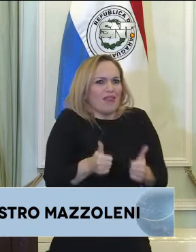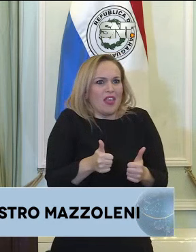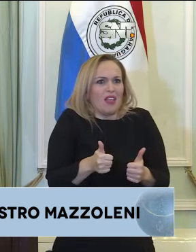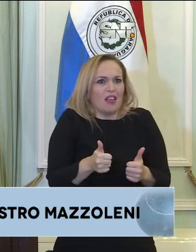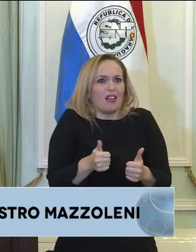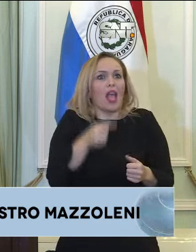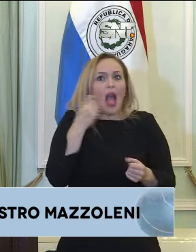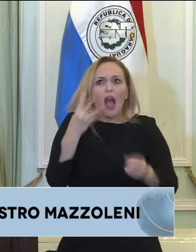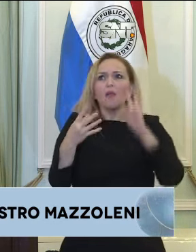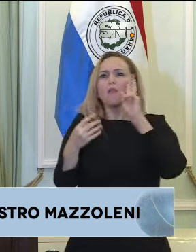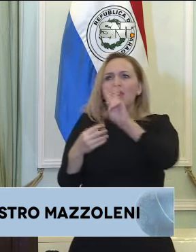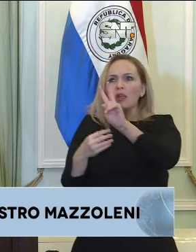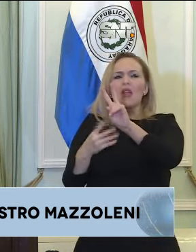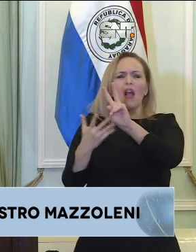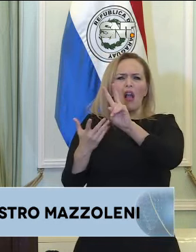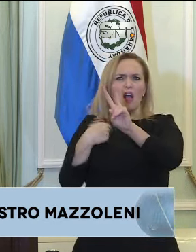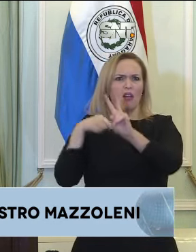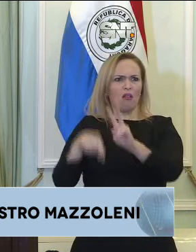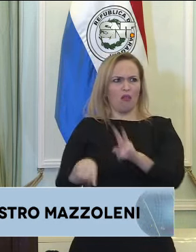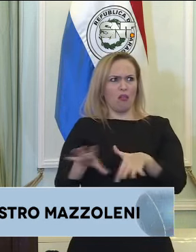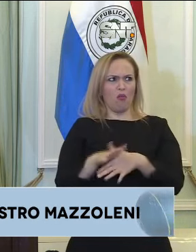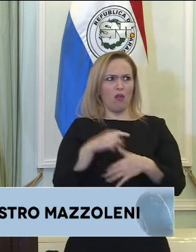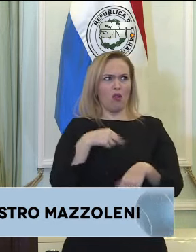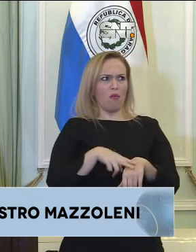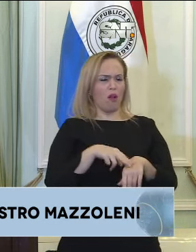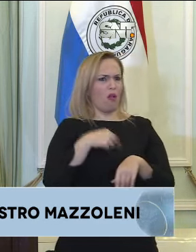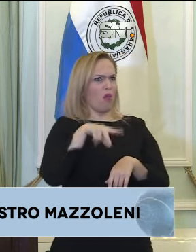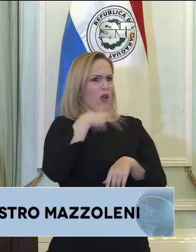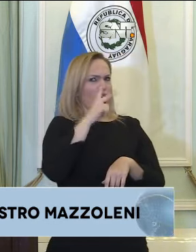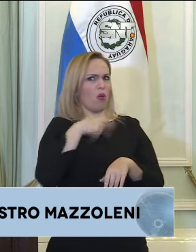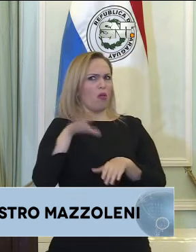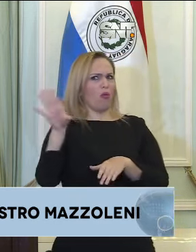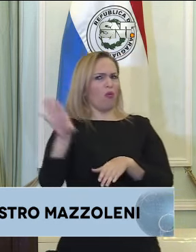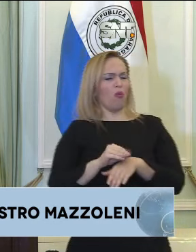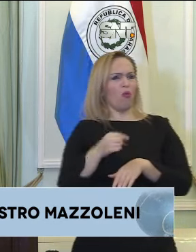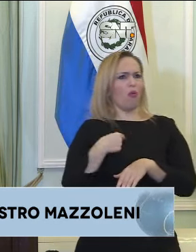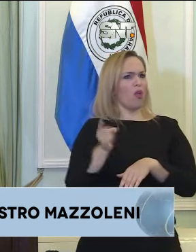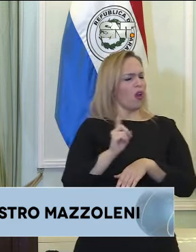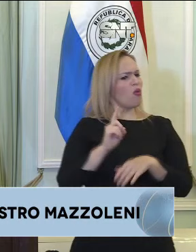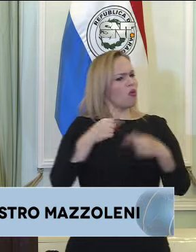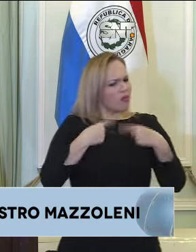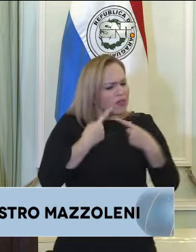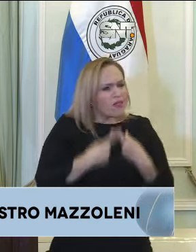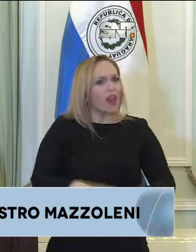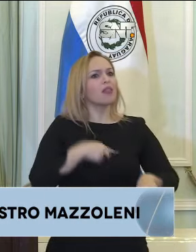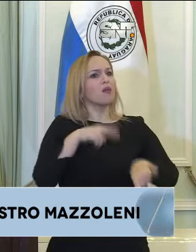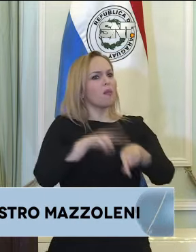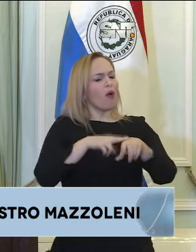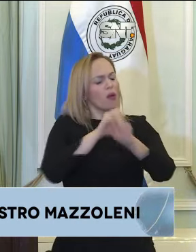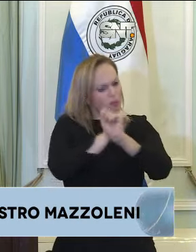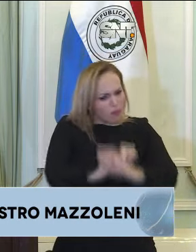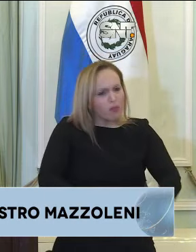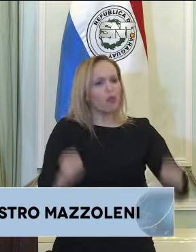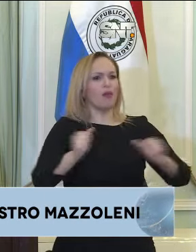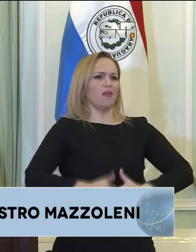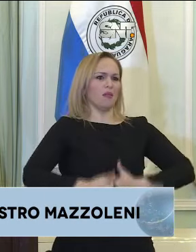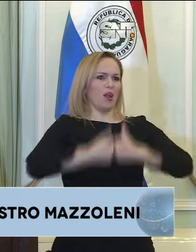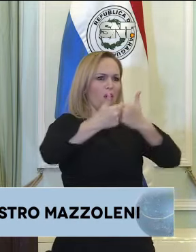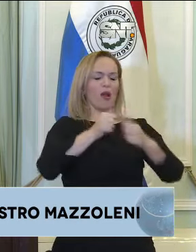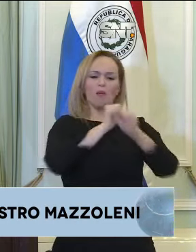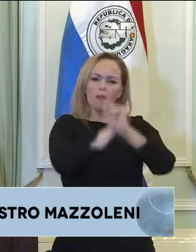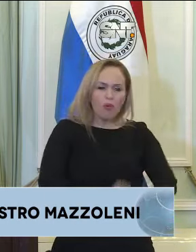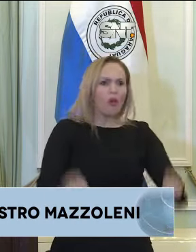enseñanzas que nos se han dado en otros países y entonces apliquemos esta oportunidad que tenemos. Como les decía un poco antes, hay